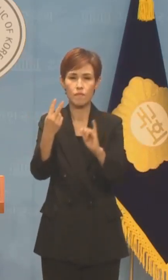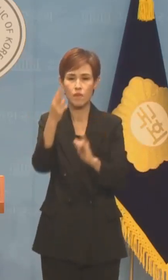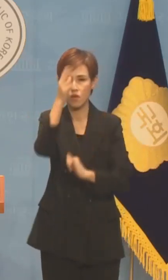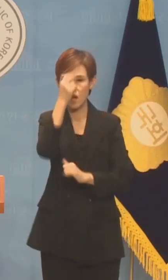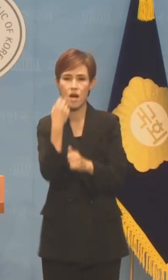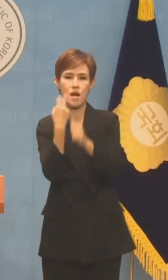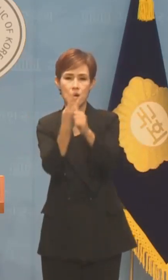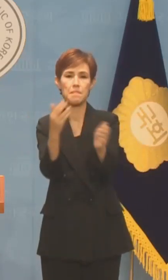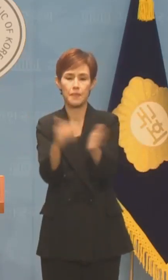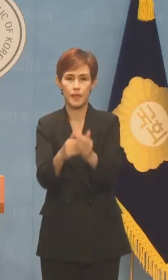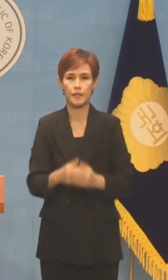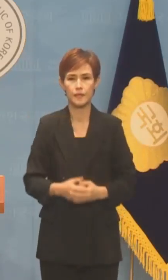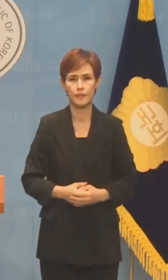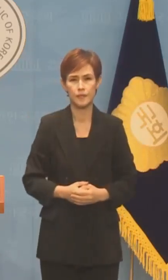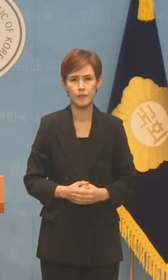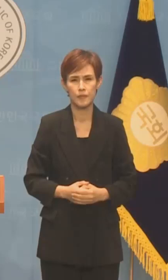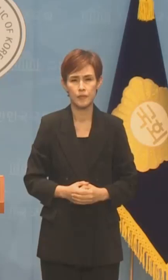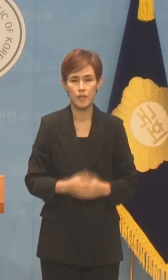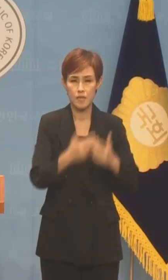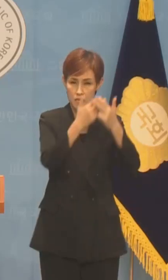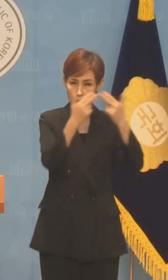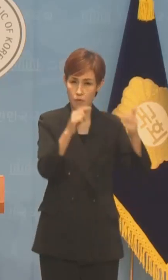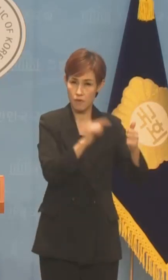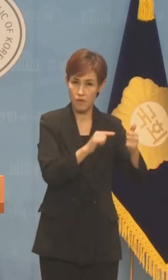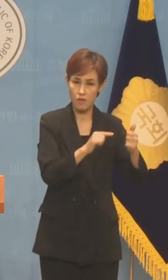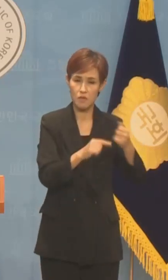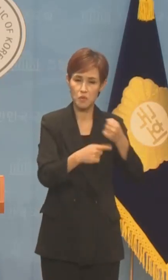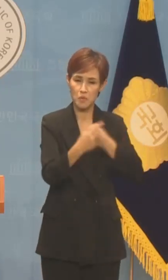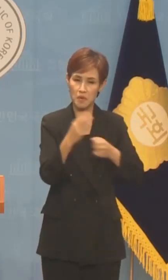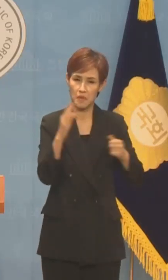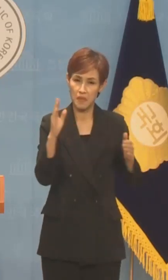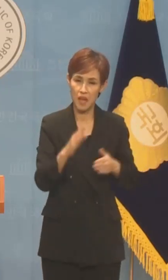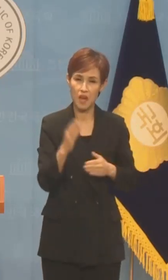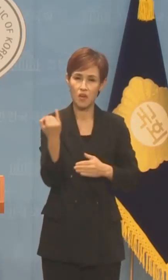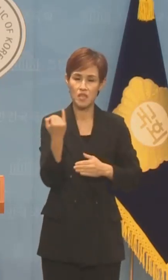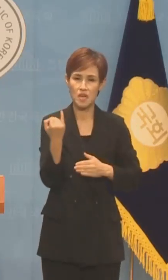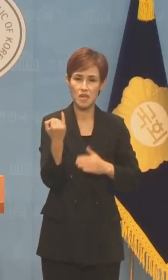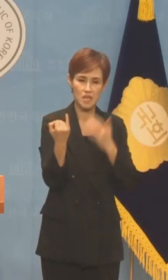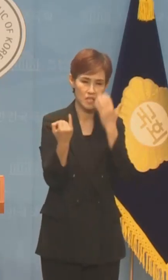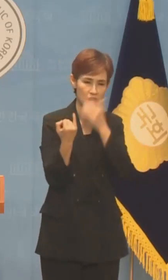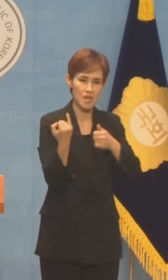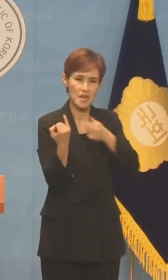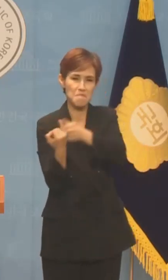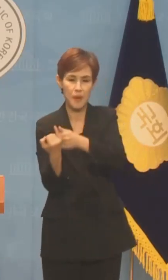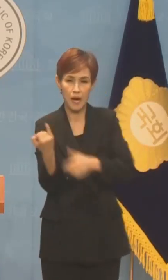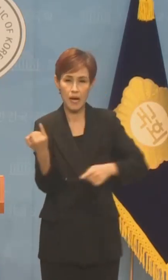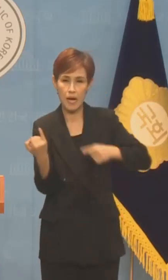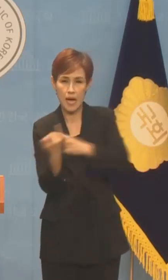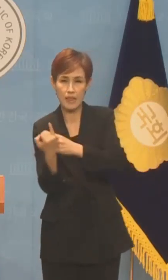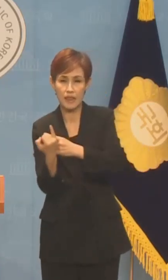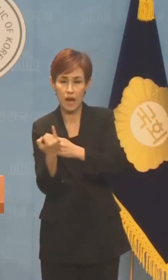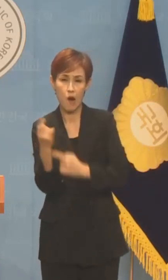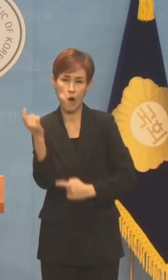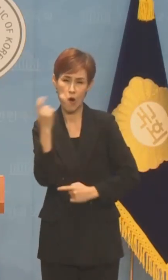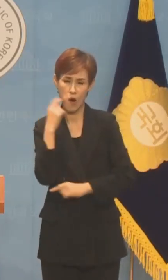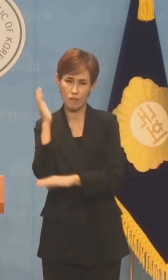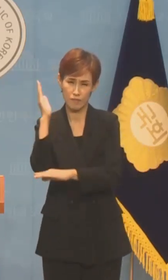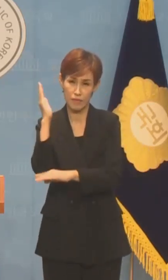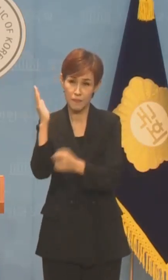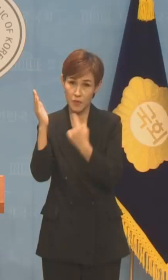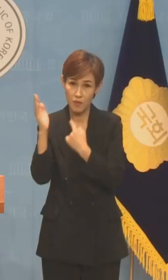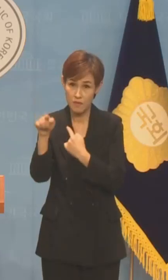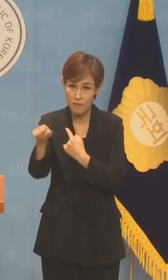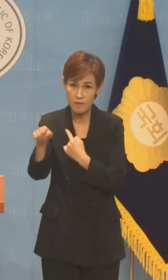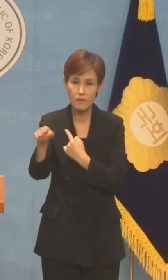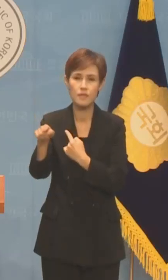경찰에 고발했습니다. 또한 이재명 대표가 초등학교 시절 여학생을 성폭행하고 살해했다는 허위 사실을 유포한